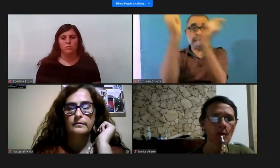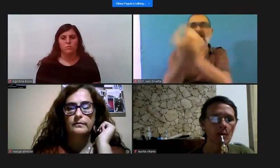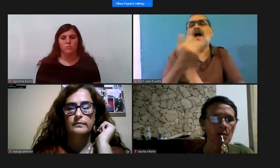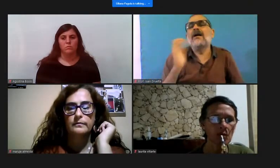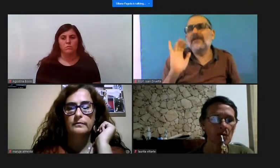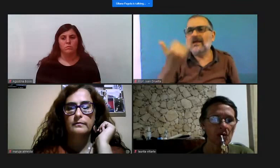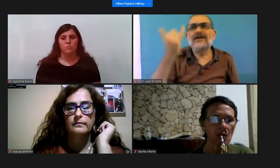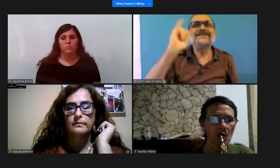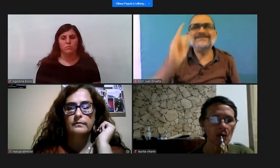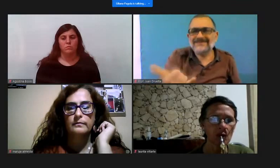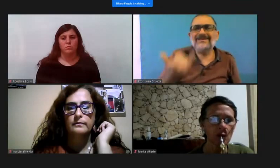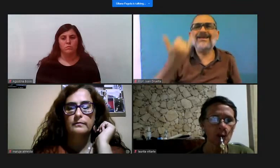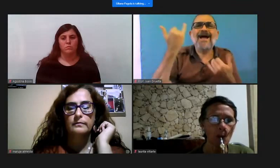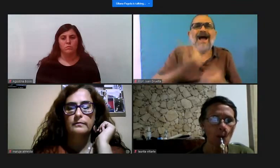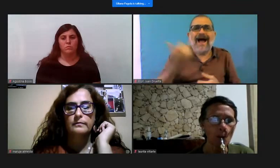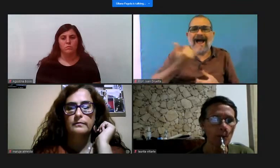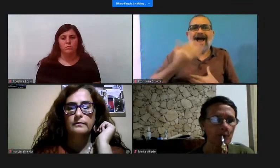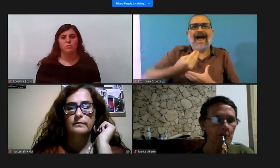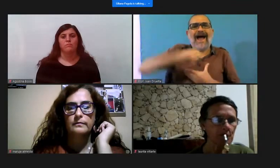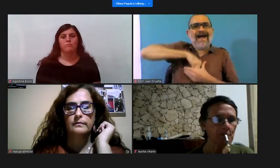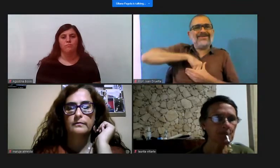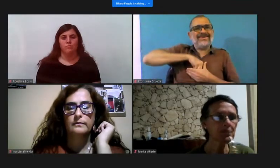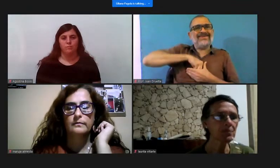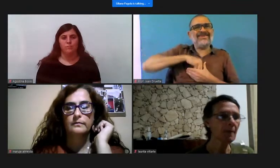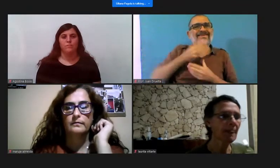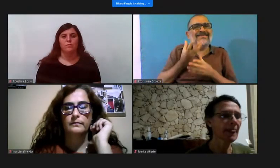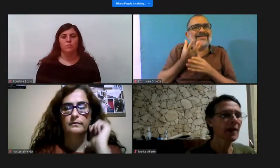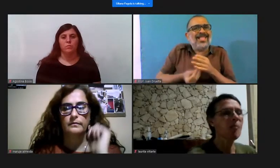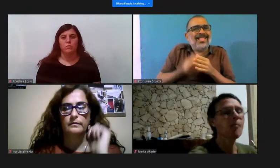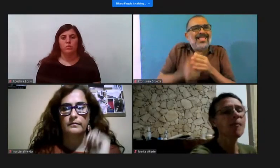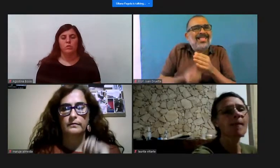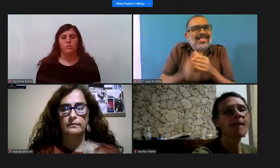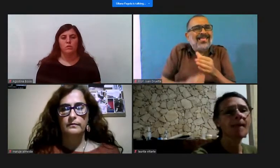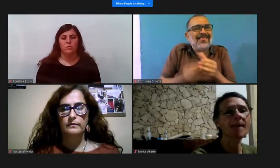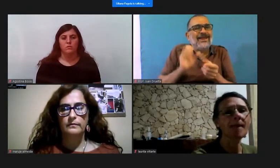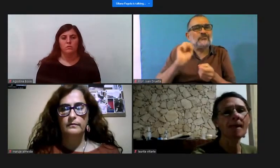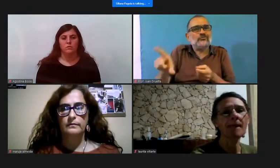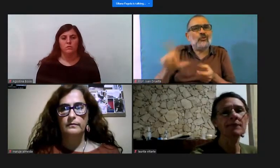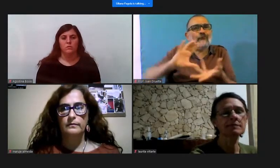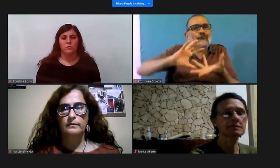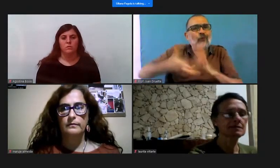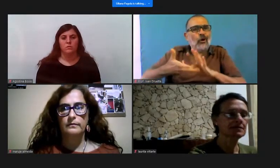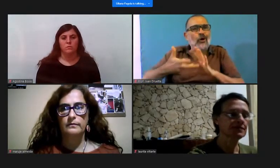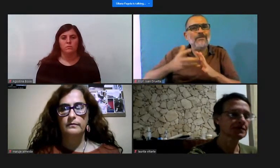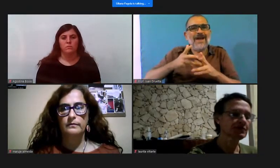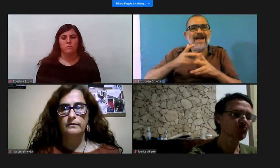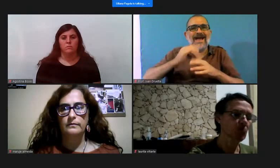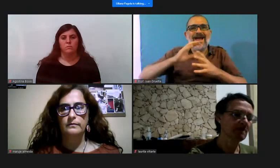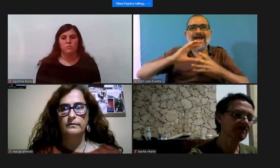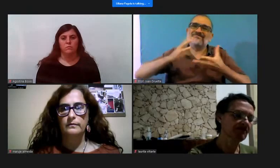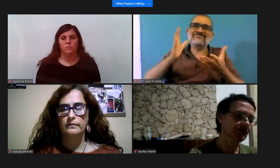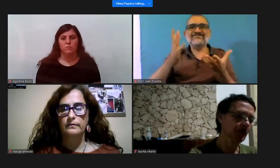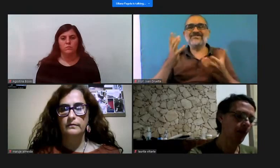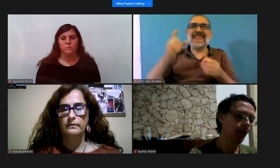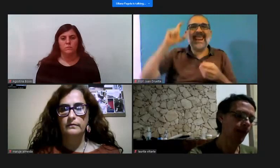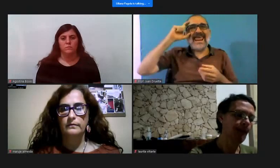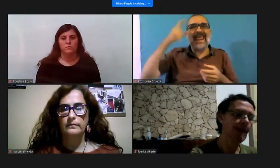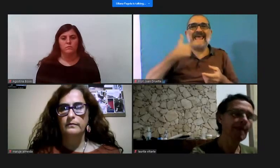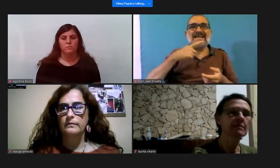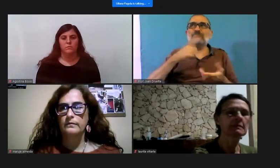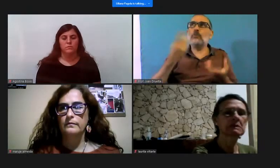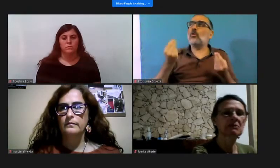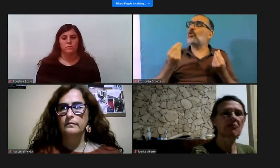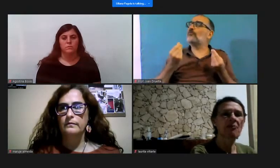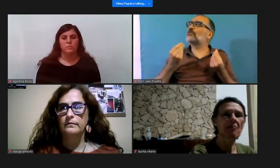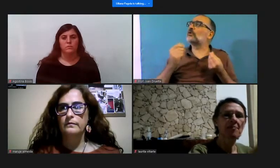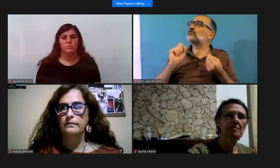meses ya había hecho un cambio muy significativo y pudo adaptarse perfectamente. Es verdad, en su